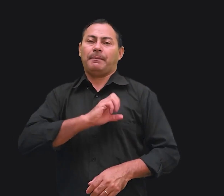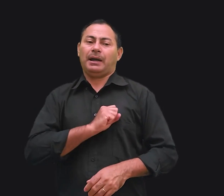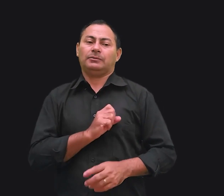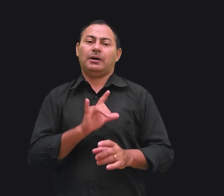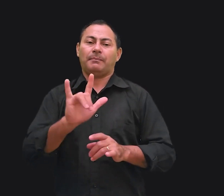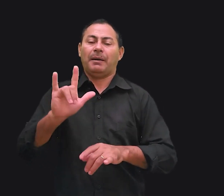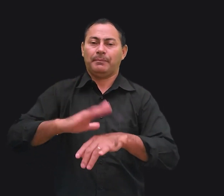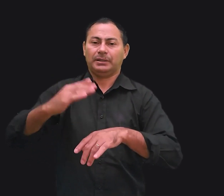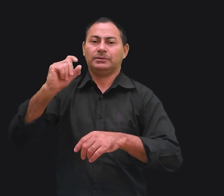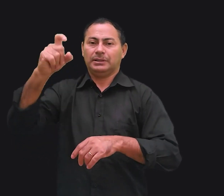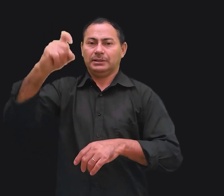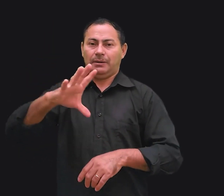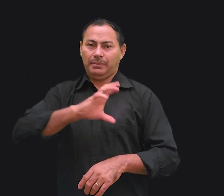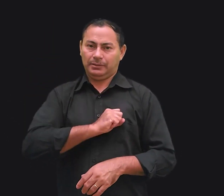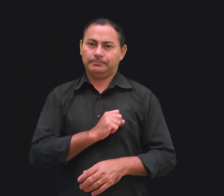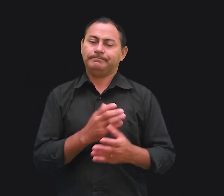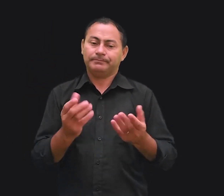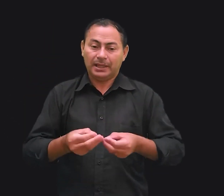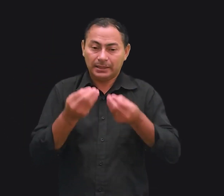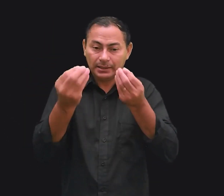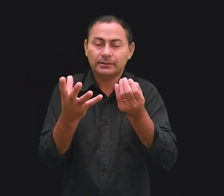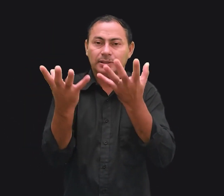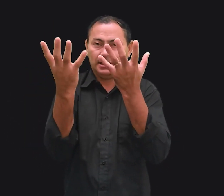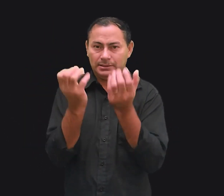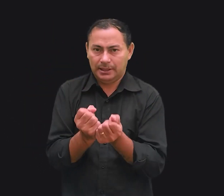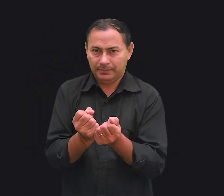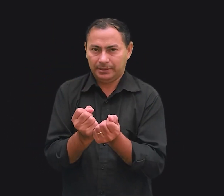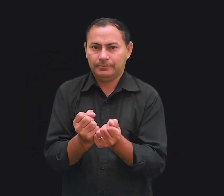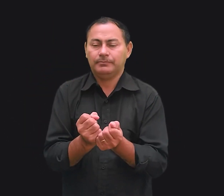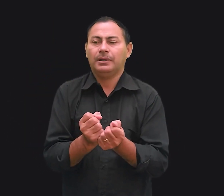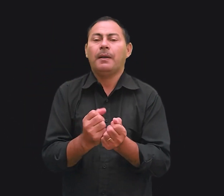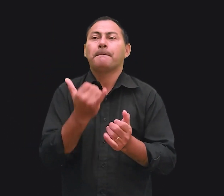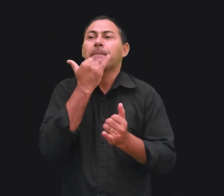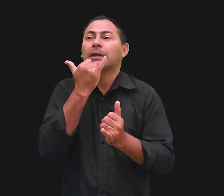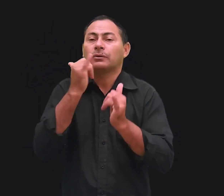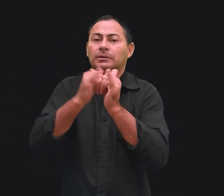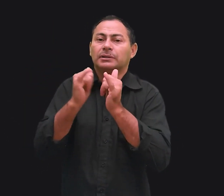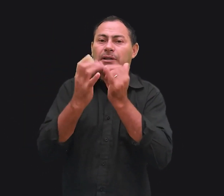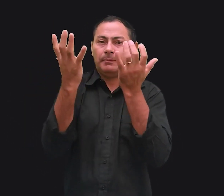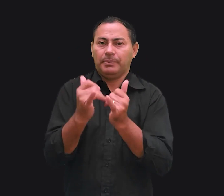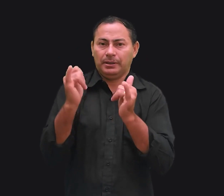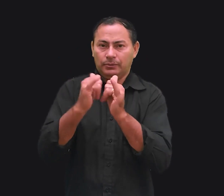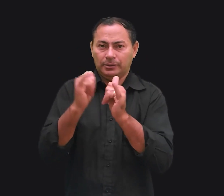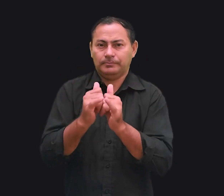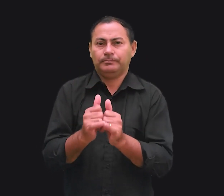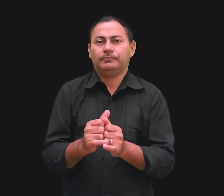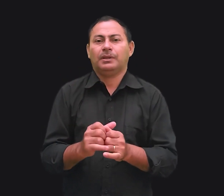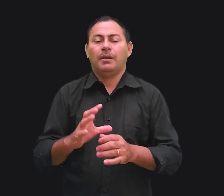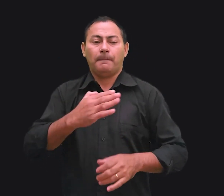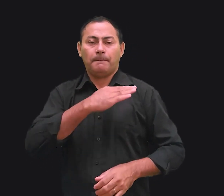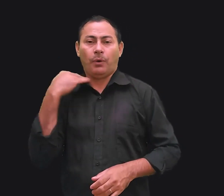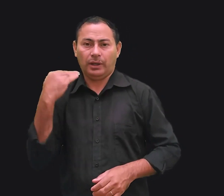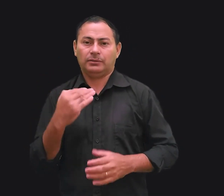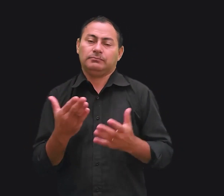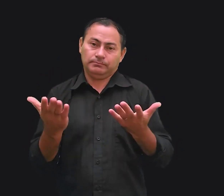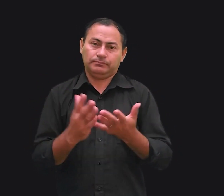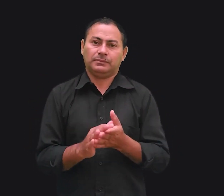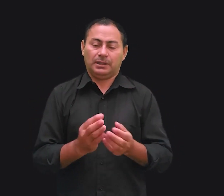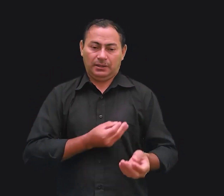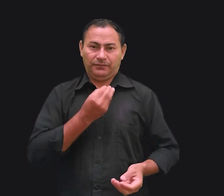do que ser amado. Pois é dando que se recebe, perdoando que se é perdoado, e é morrendo que